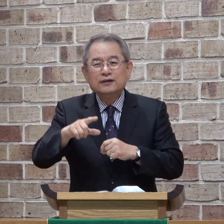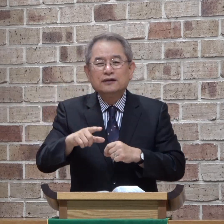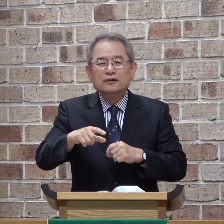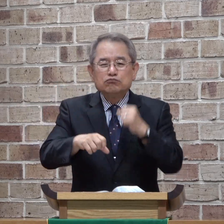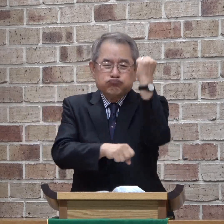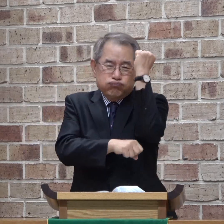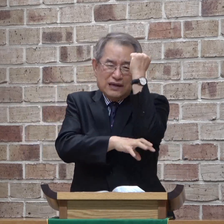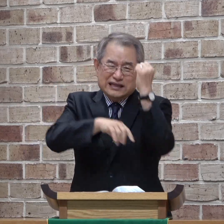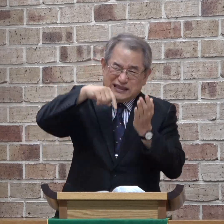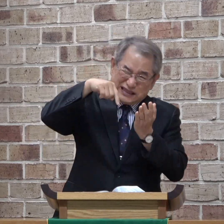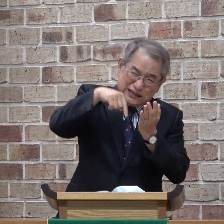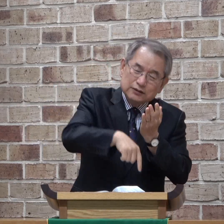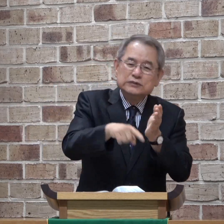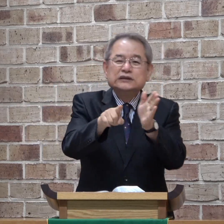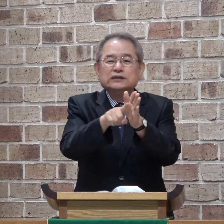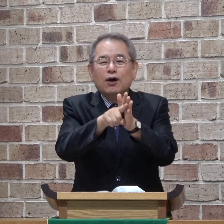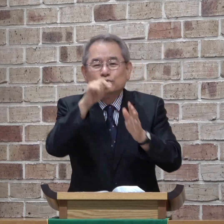보면서 박수를 치기 시작했습니다.